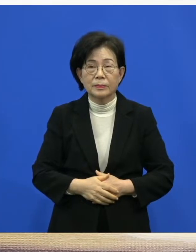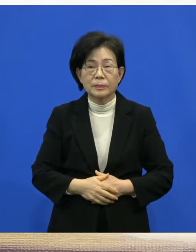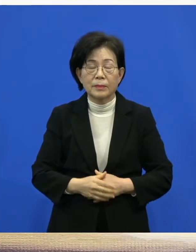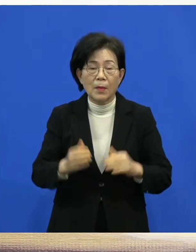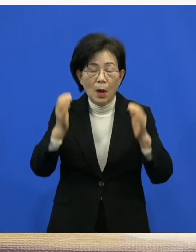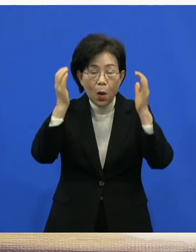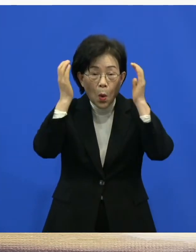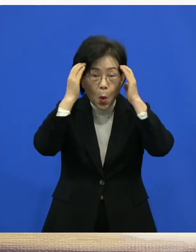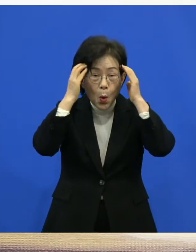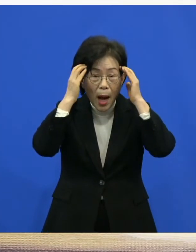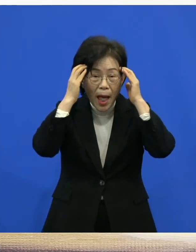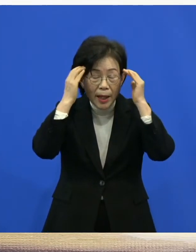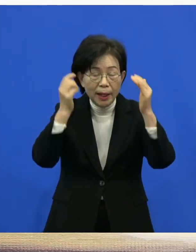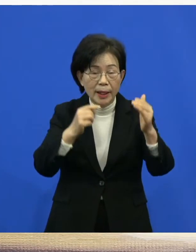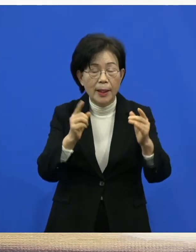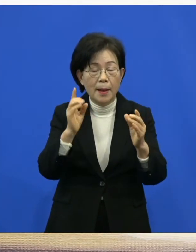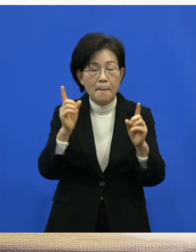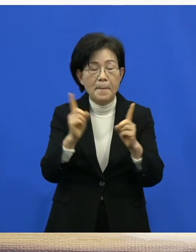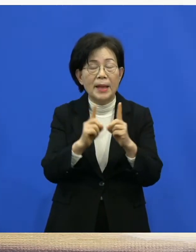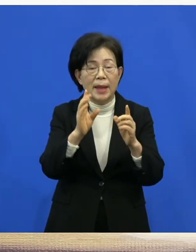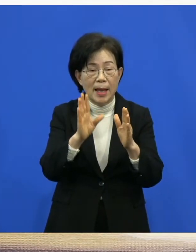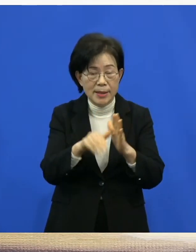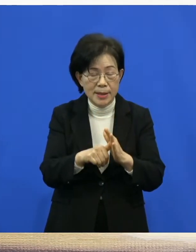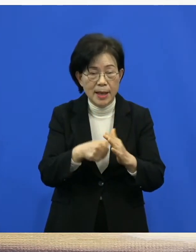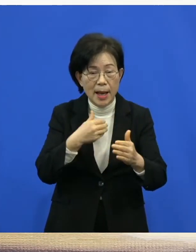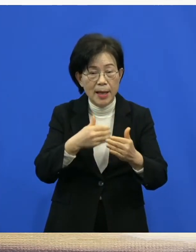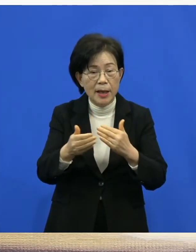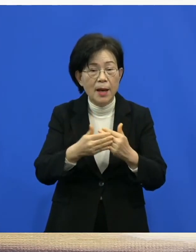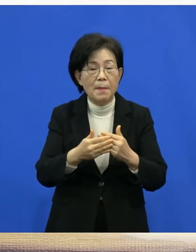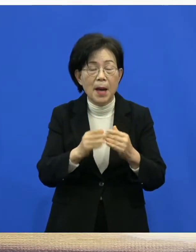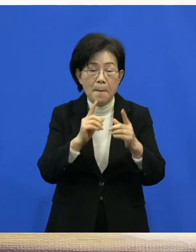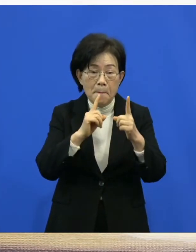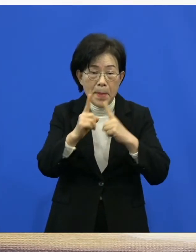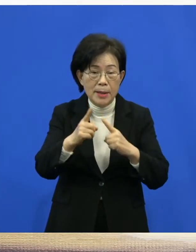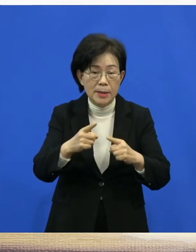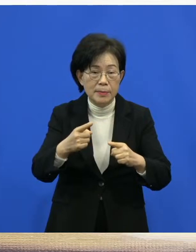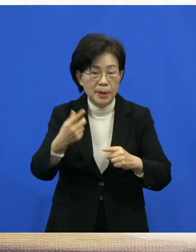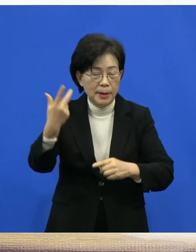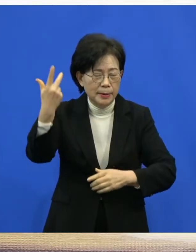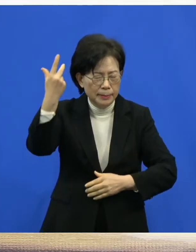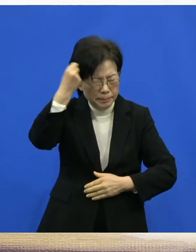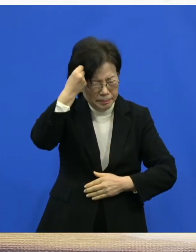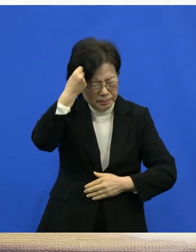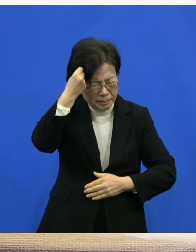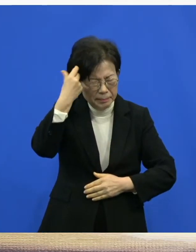고난 속에 체득한 말씀은 그냥 각인이 되는 겁니다.